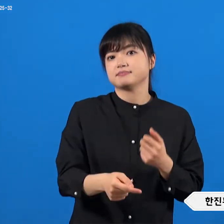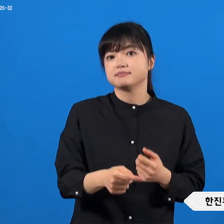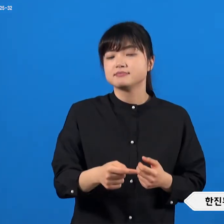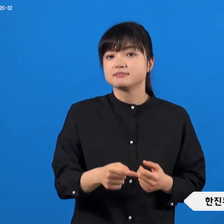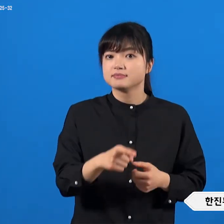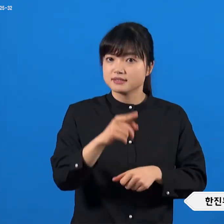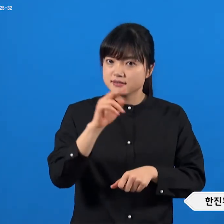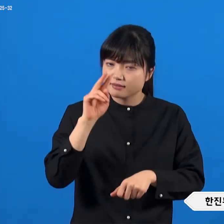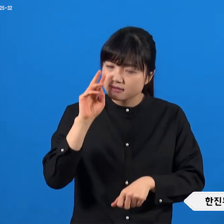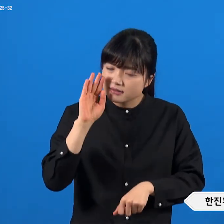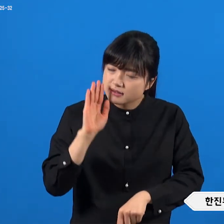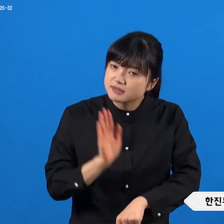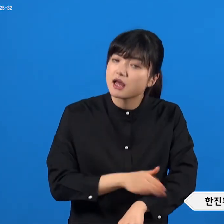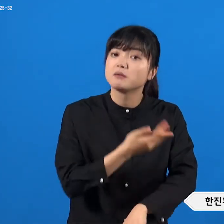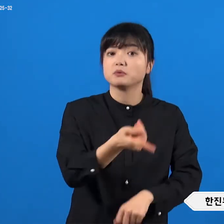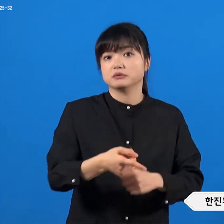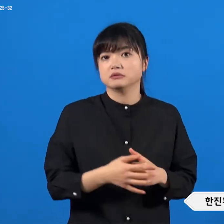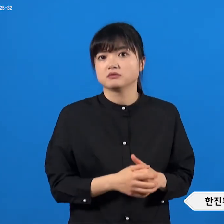그게 왜 잘못입니까?